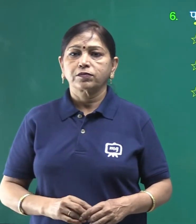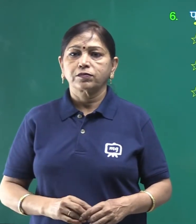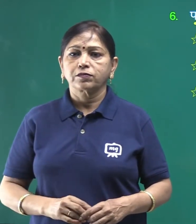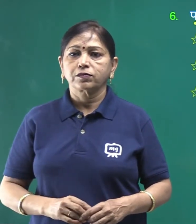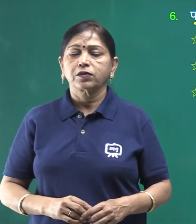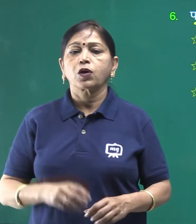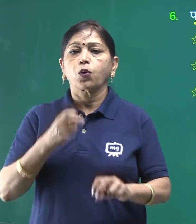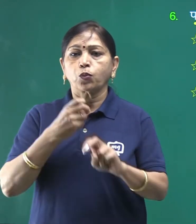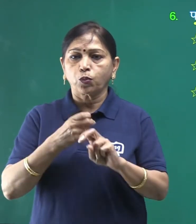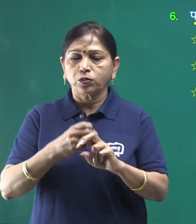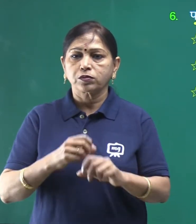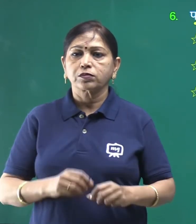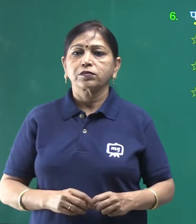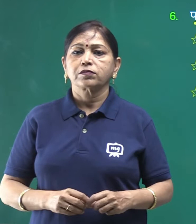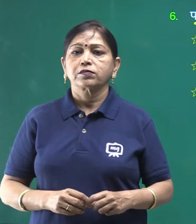ठोस,